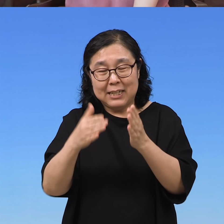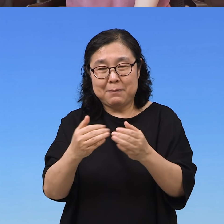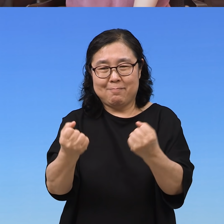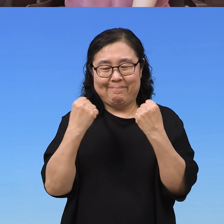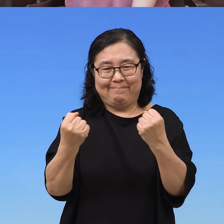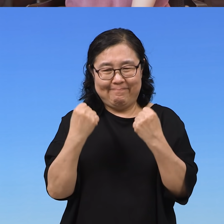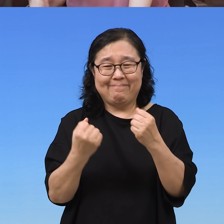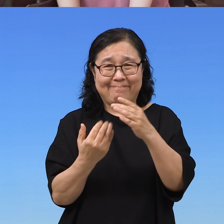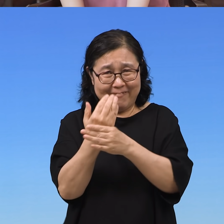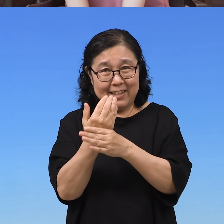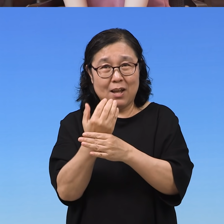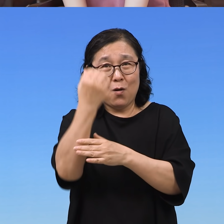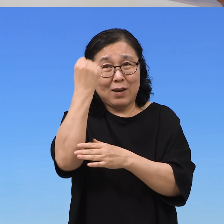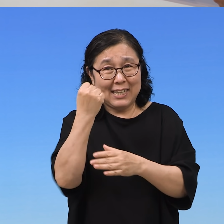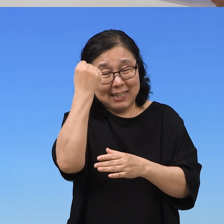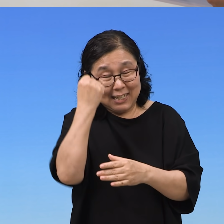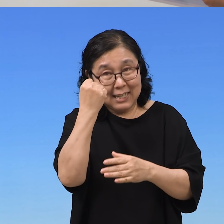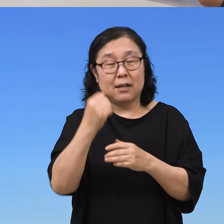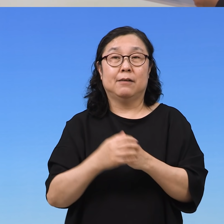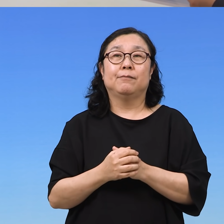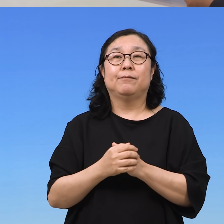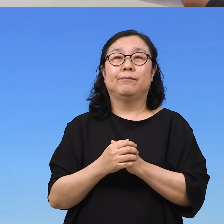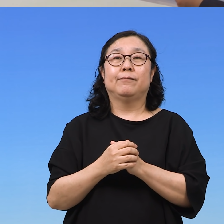시기지만 힘내세요.